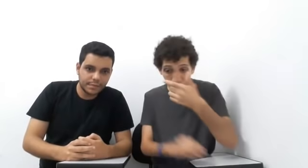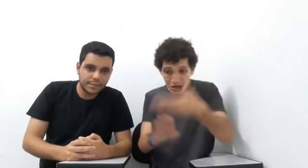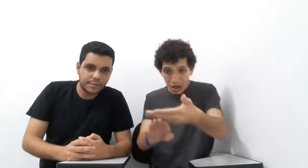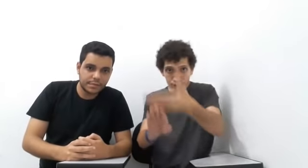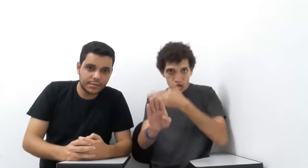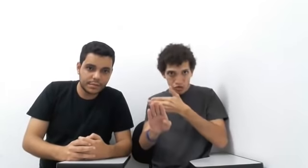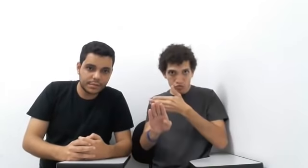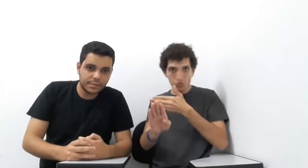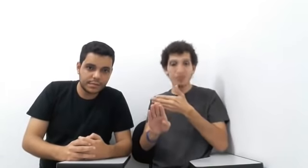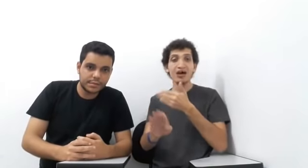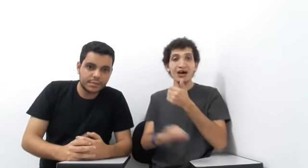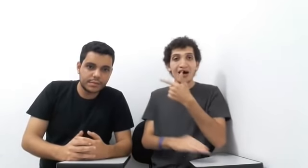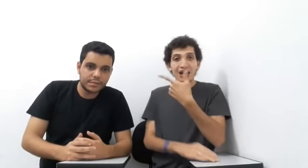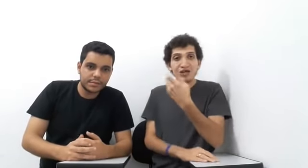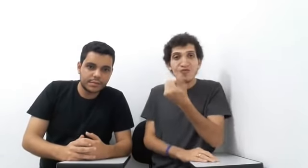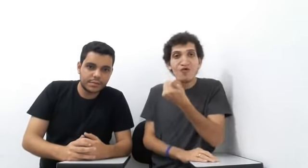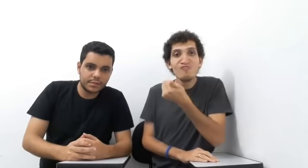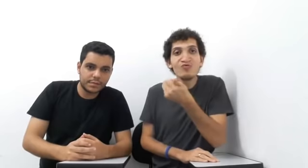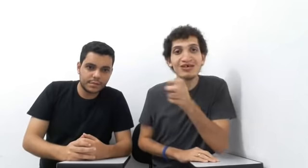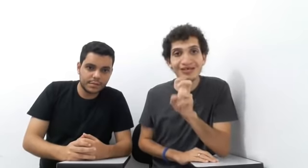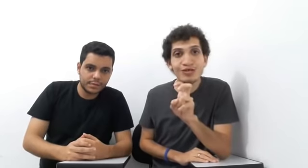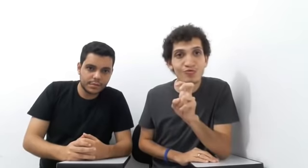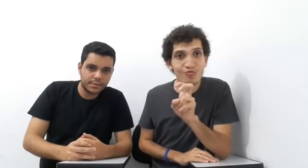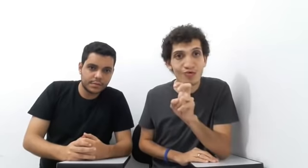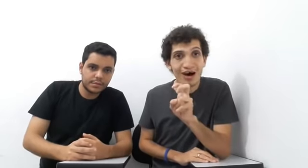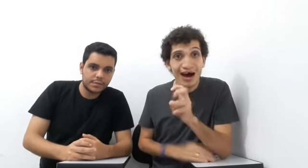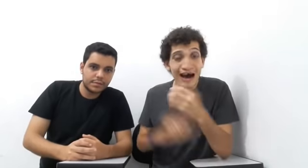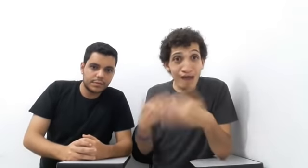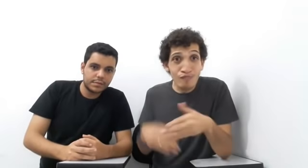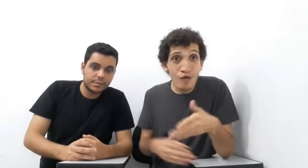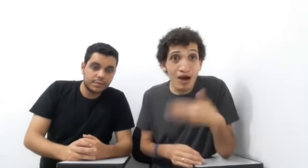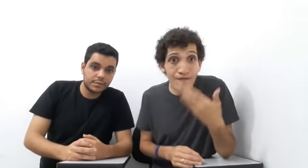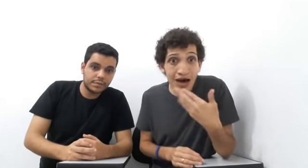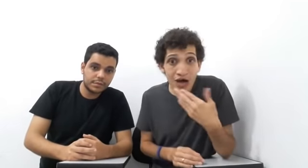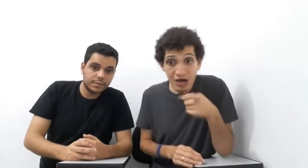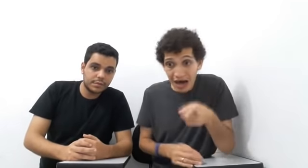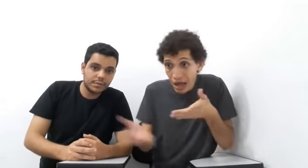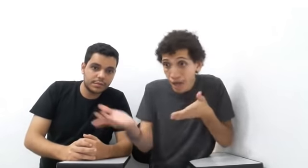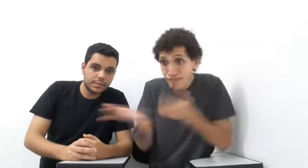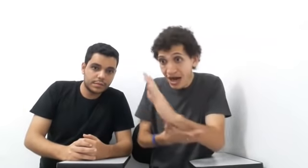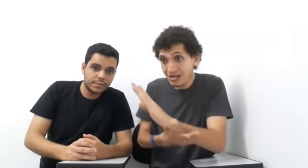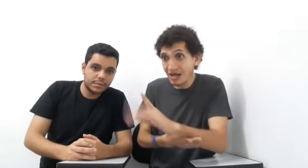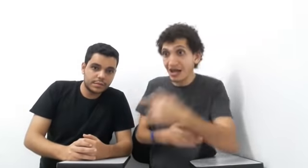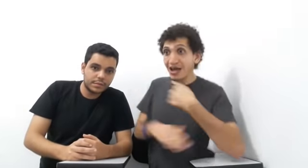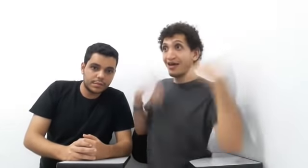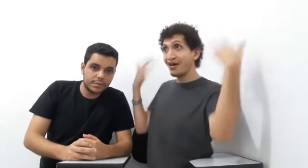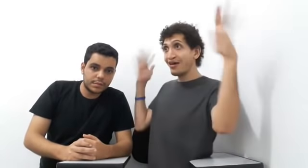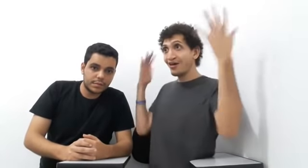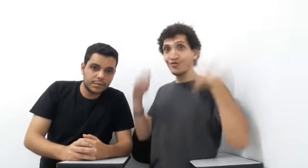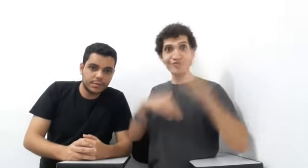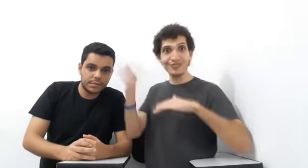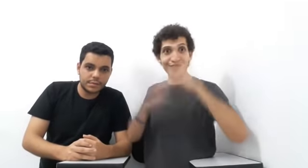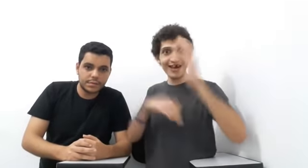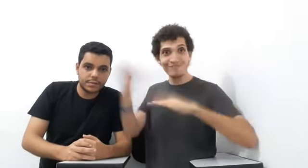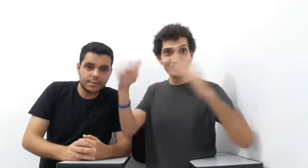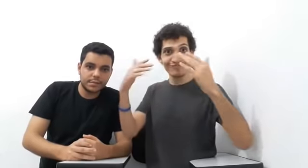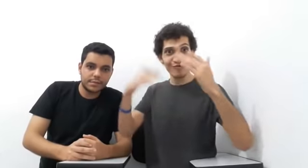ela passou, né, aqui no 2005, a prova era fácil, aí ela passa, aí, eu sou intérprete,